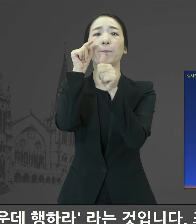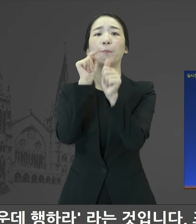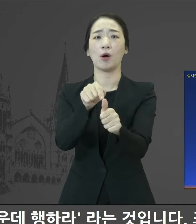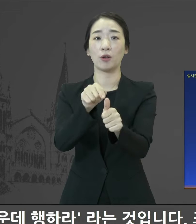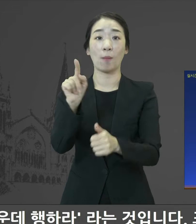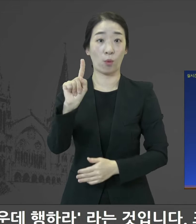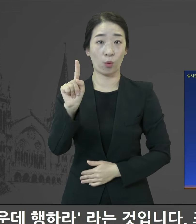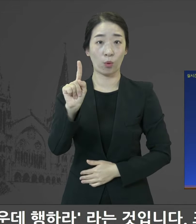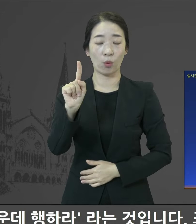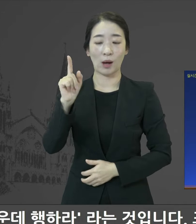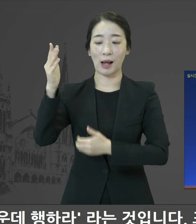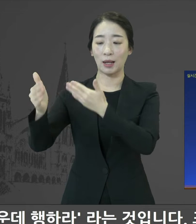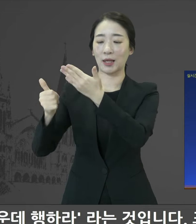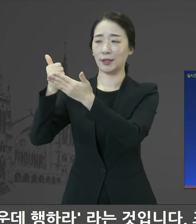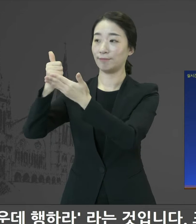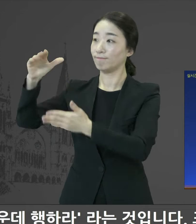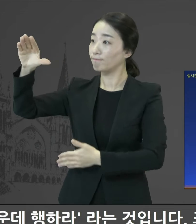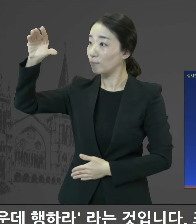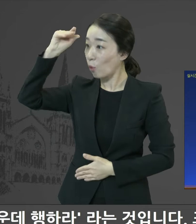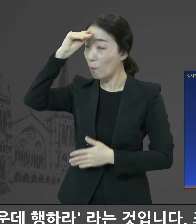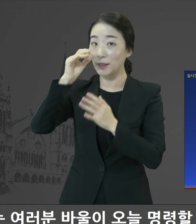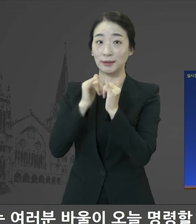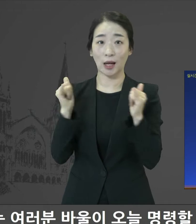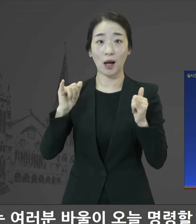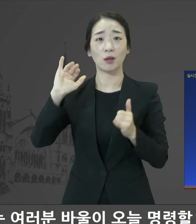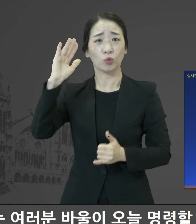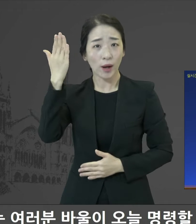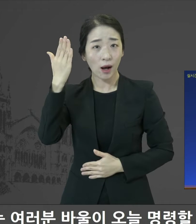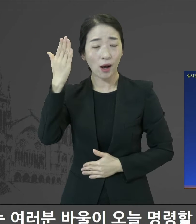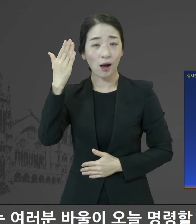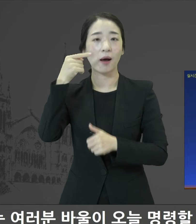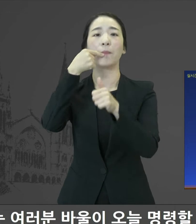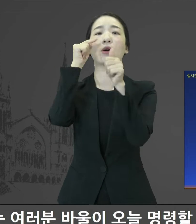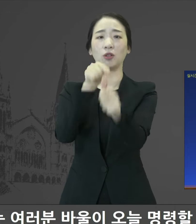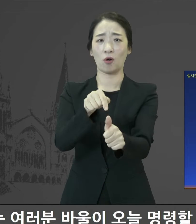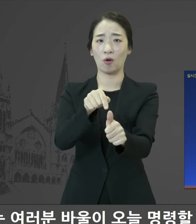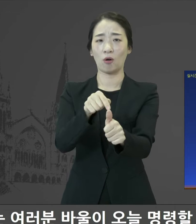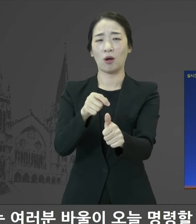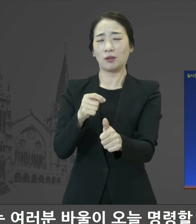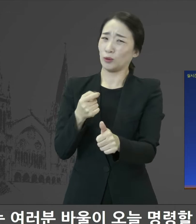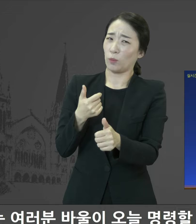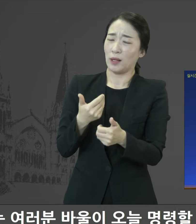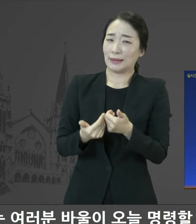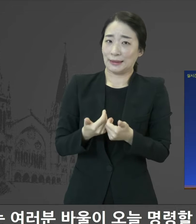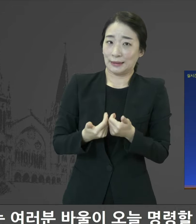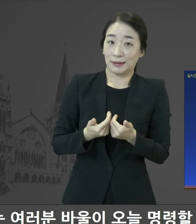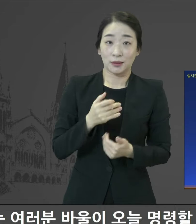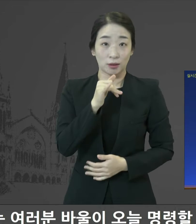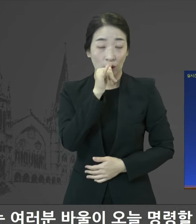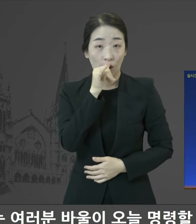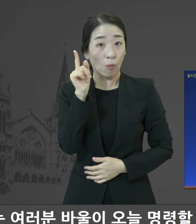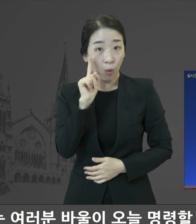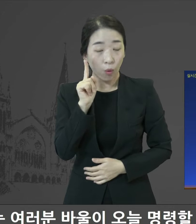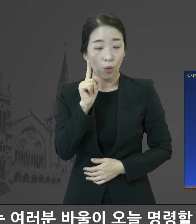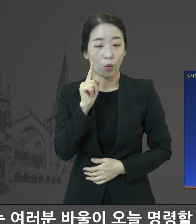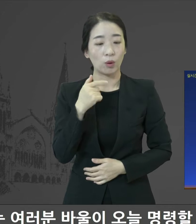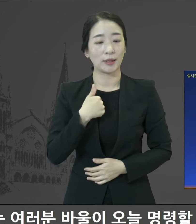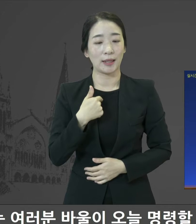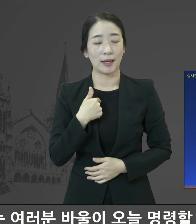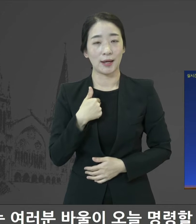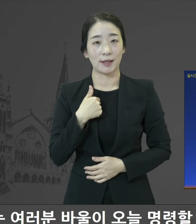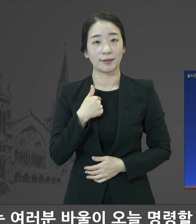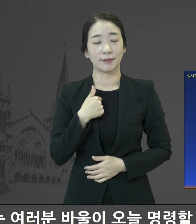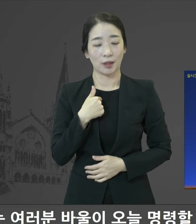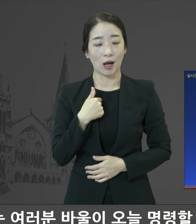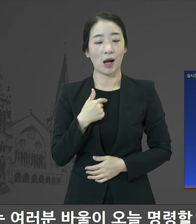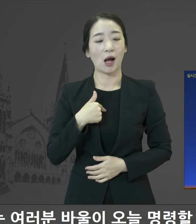자가 되라 하고 명합니다. 낯설지 않습니까? 우리가 누군가를 본받으려는 삶, 그러니까 본을